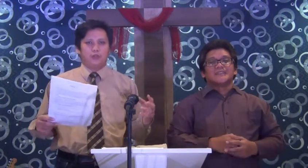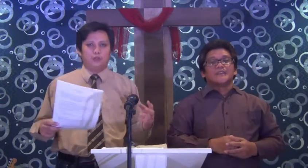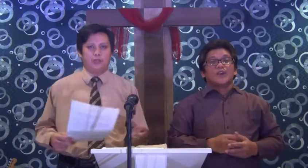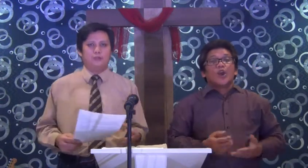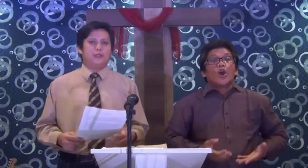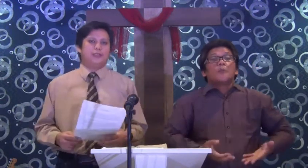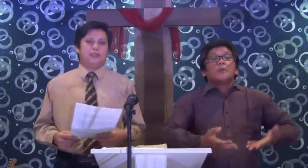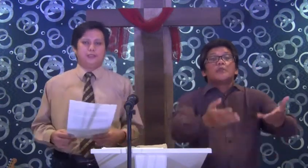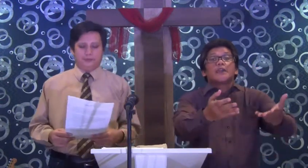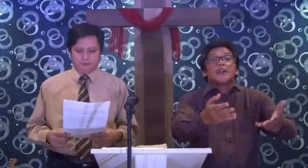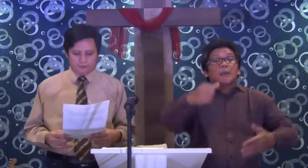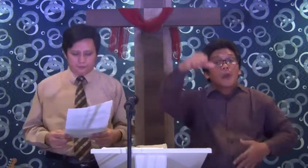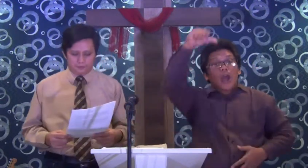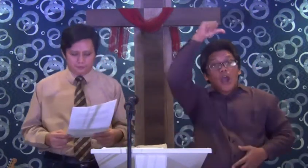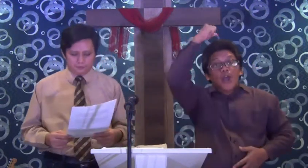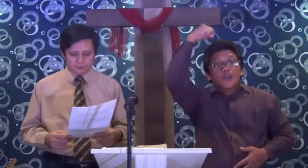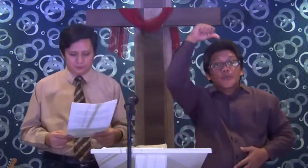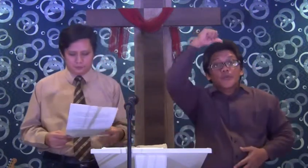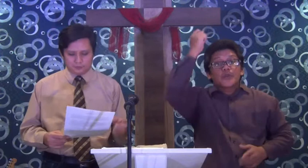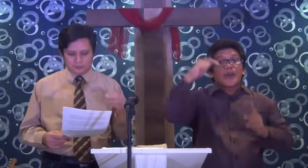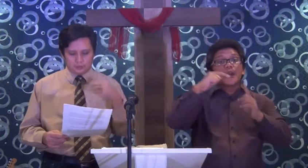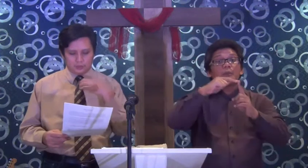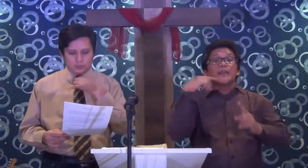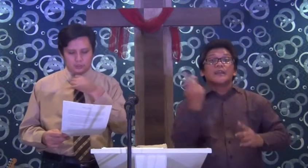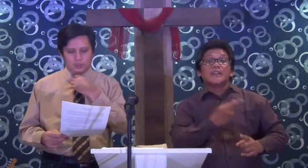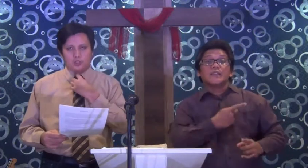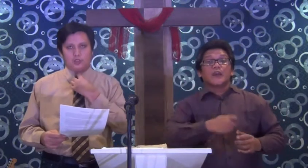Memberikan anugerah kepada kita